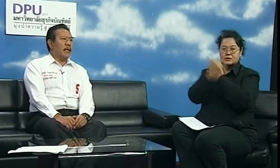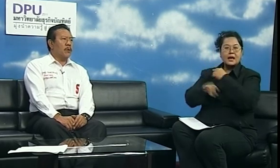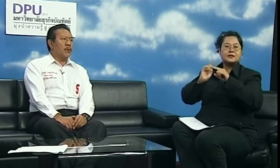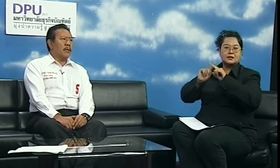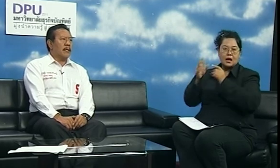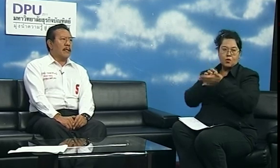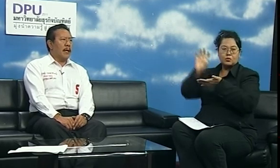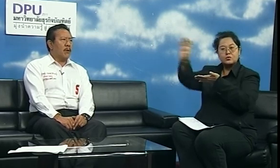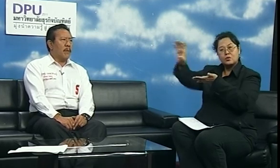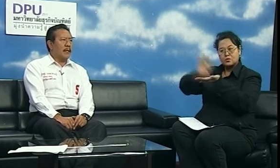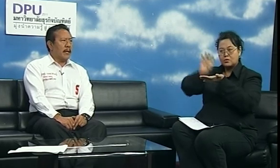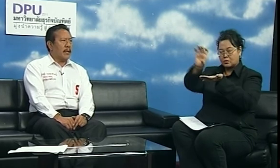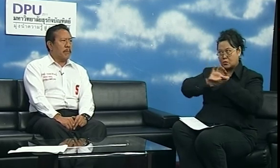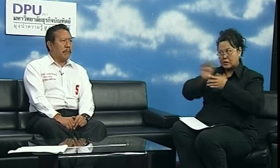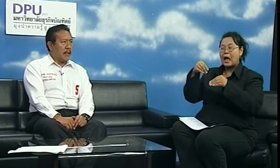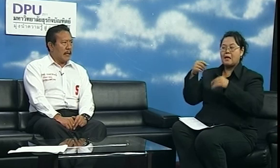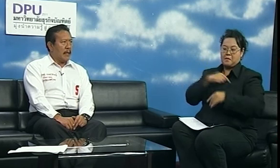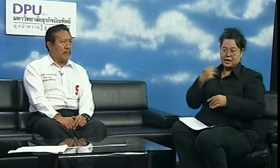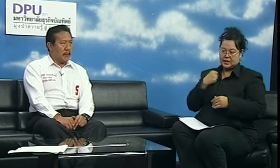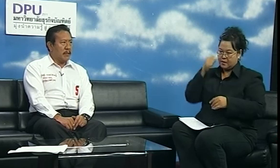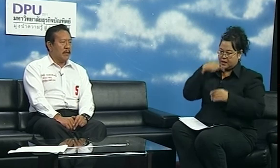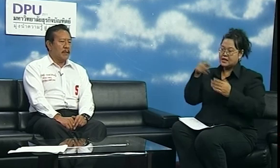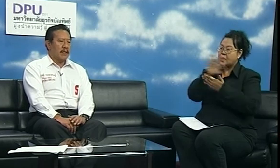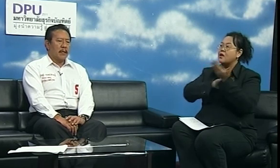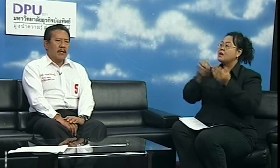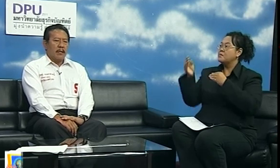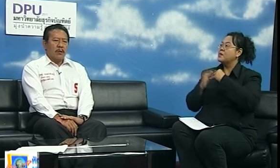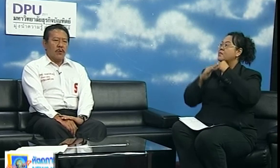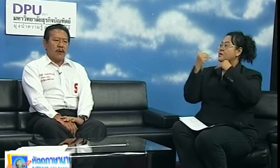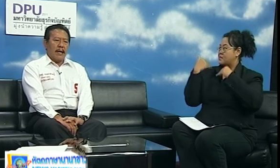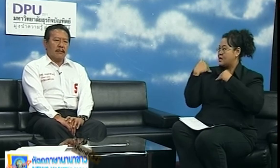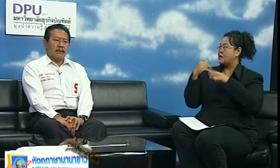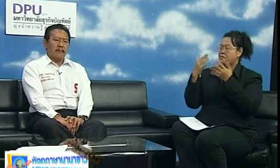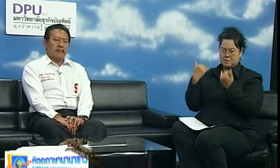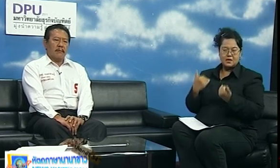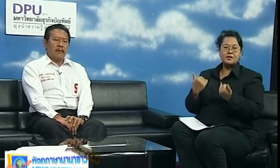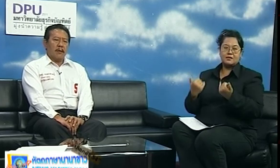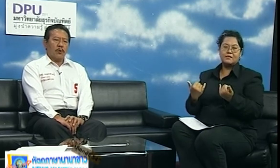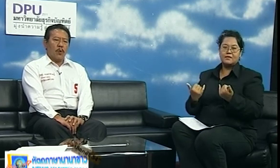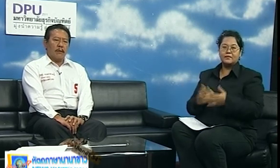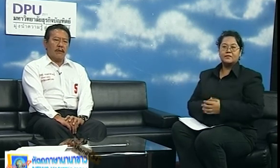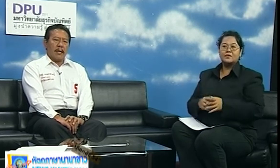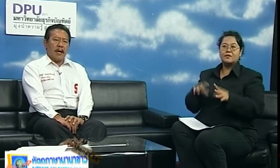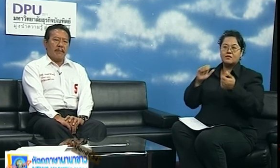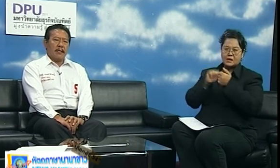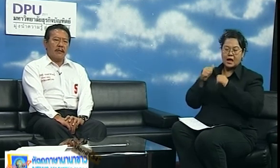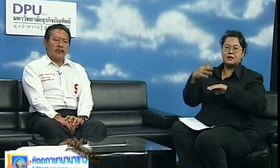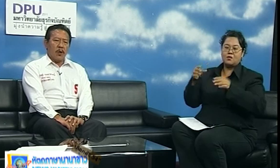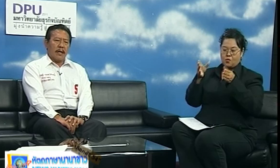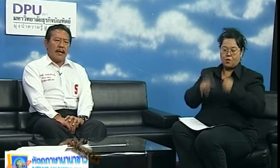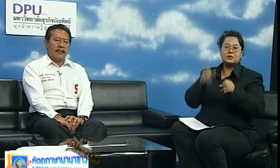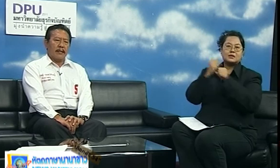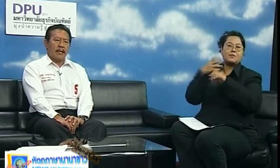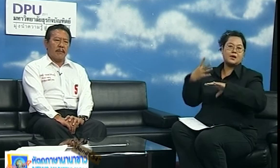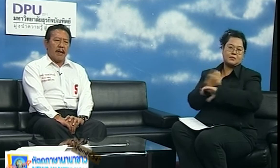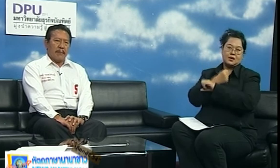์ทุกคนักการเมืองต้